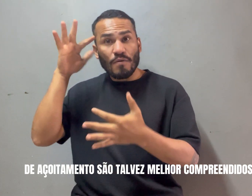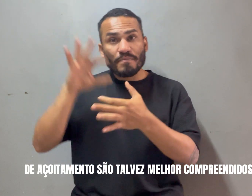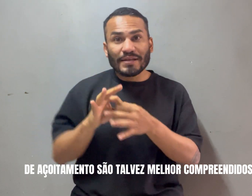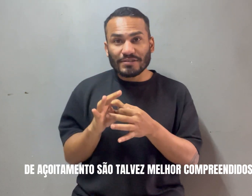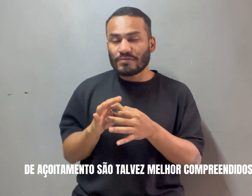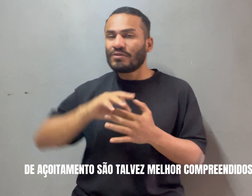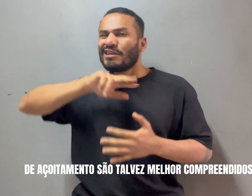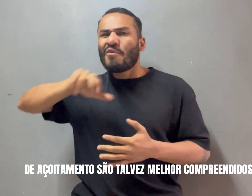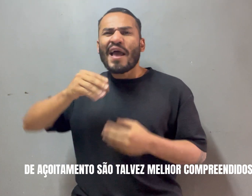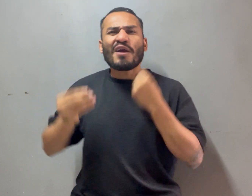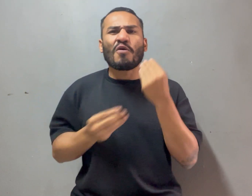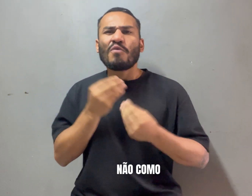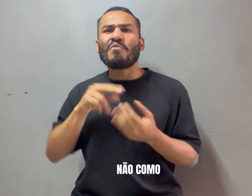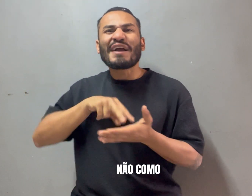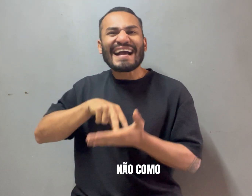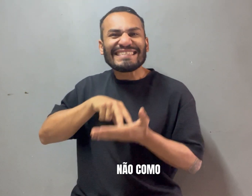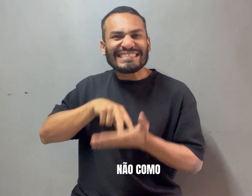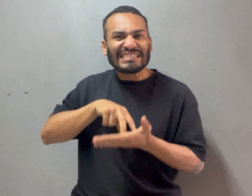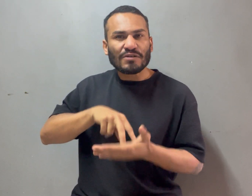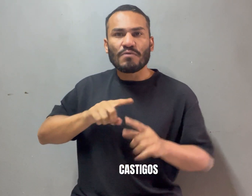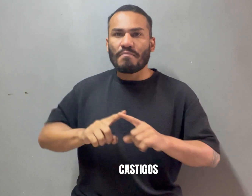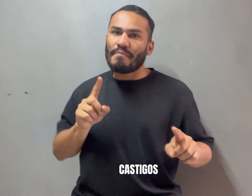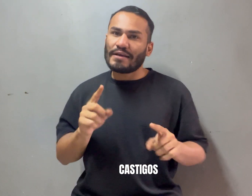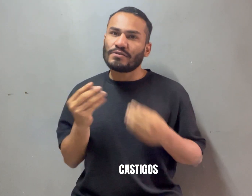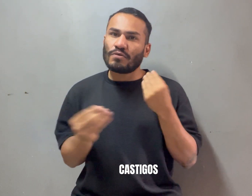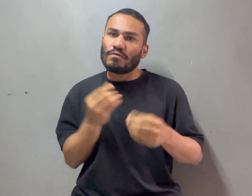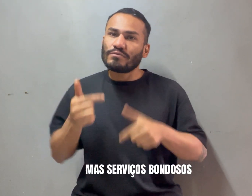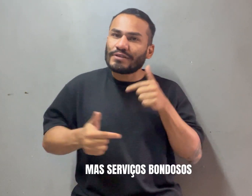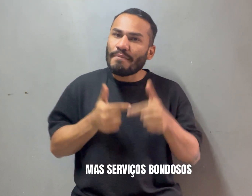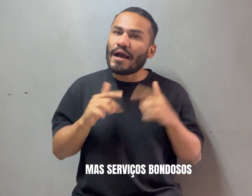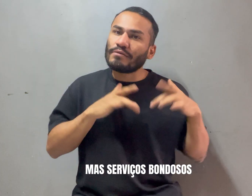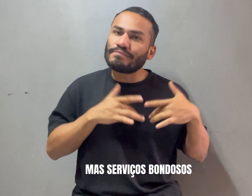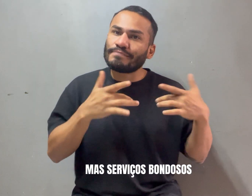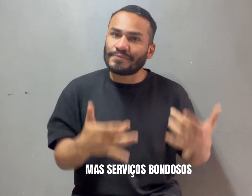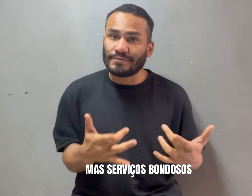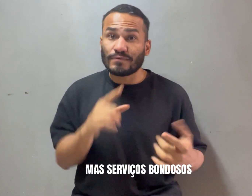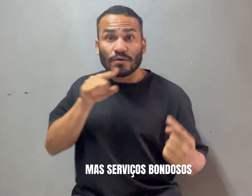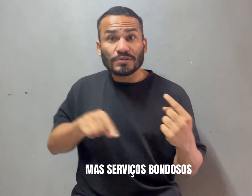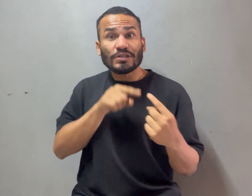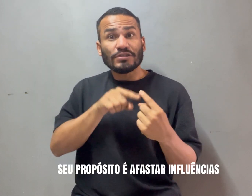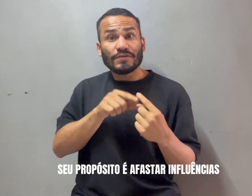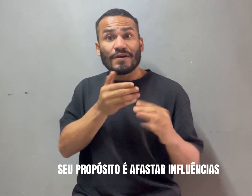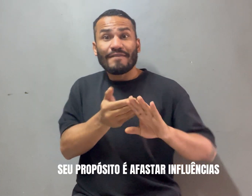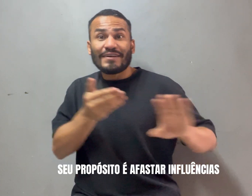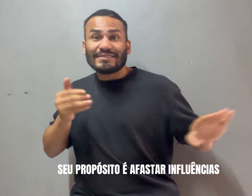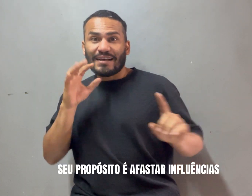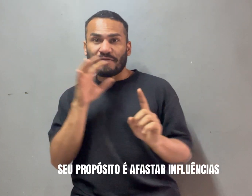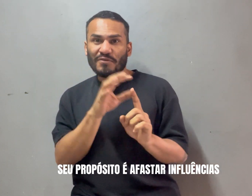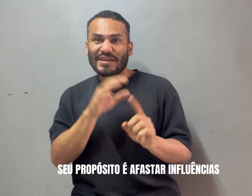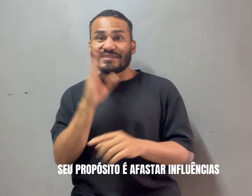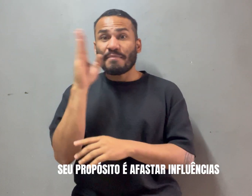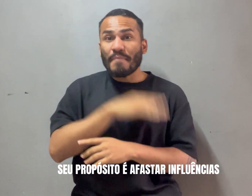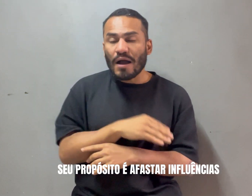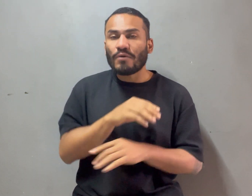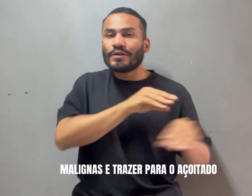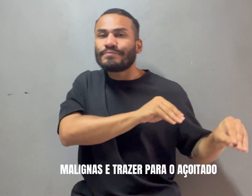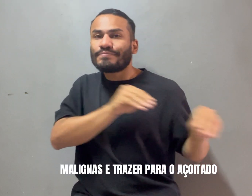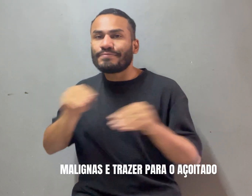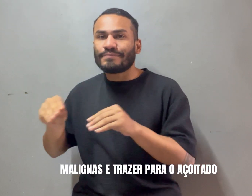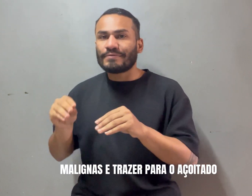melhor compreendidos não como castigos, mas serviços bondosos. Seu propósito é afastar influências malignas e